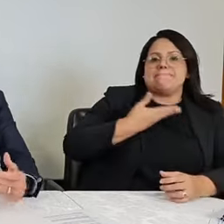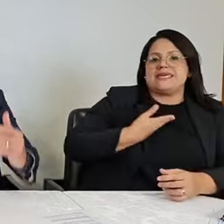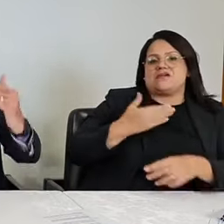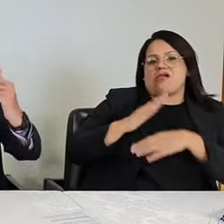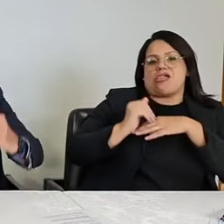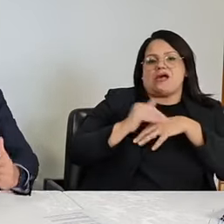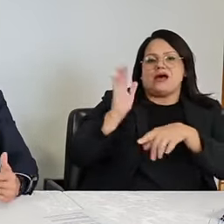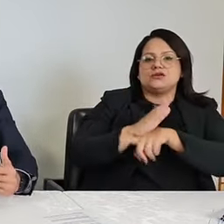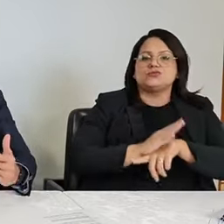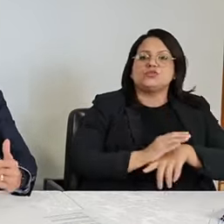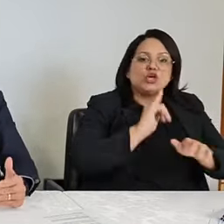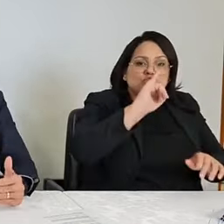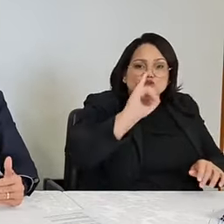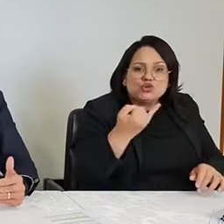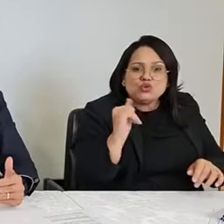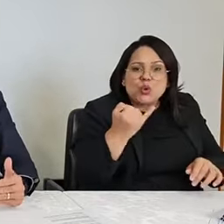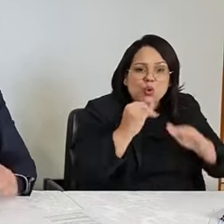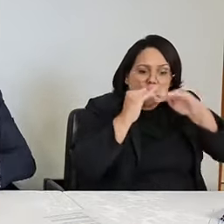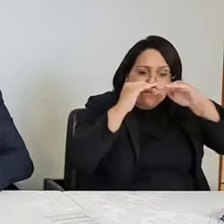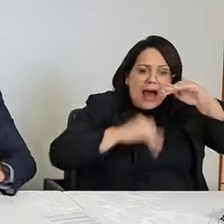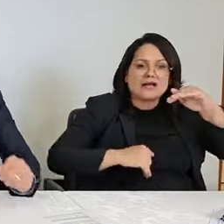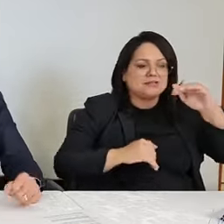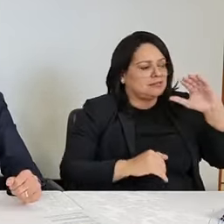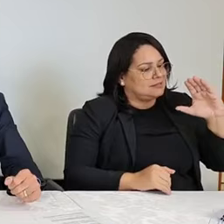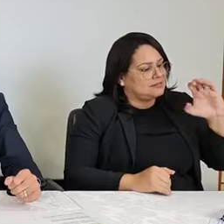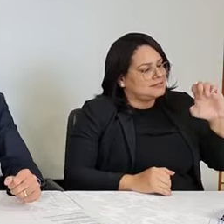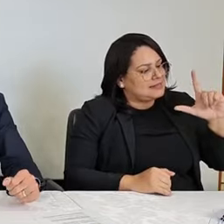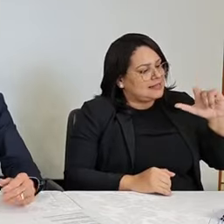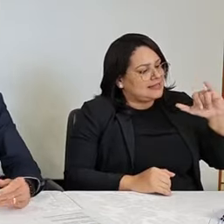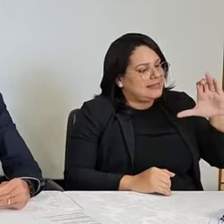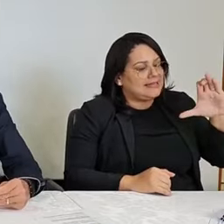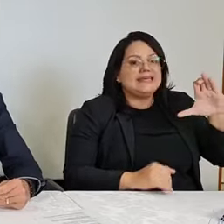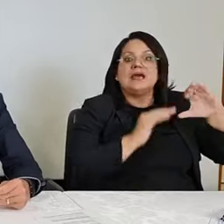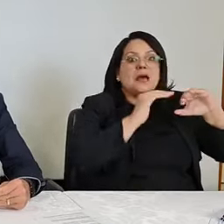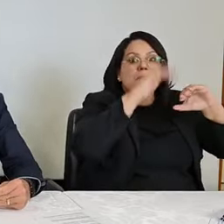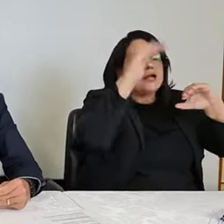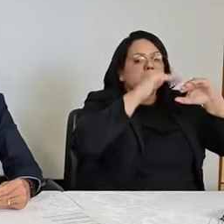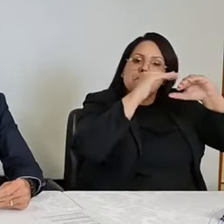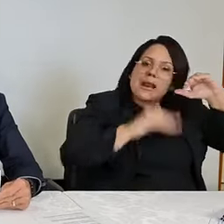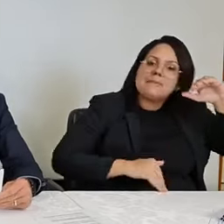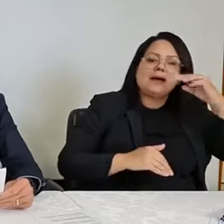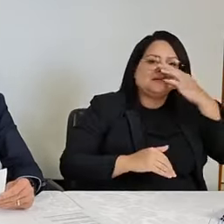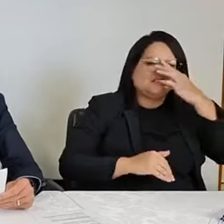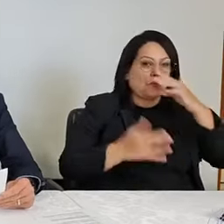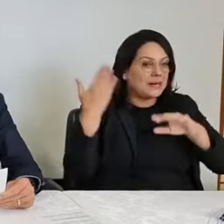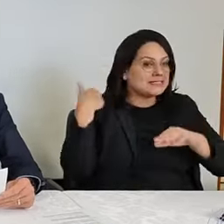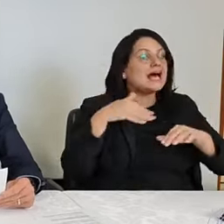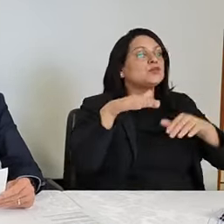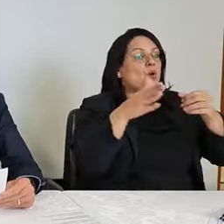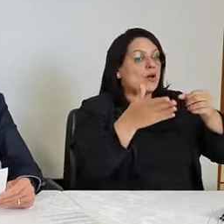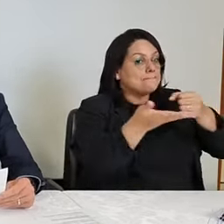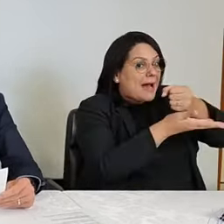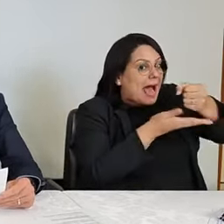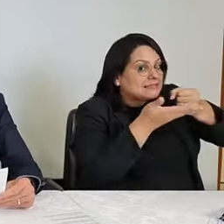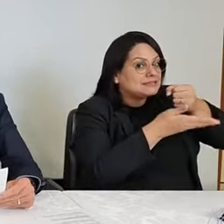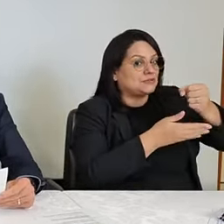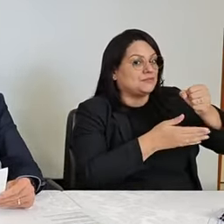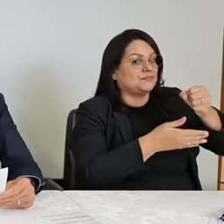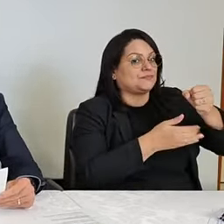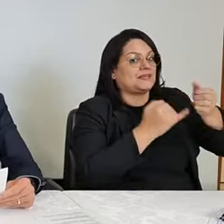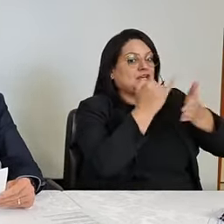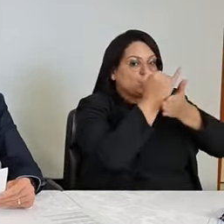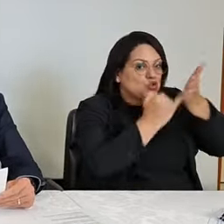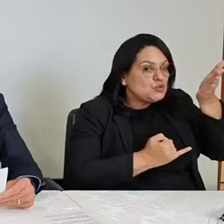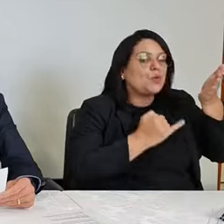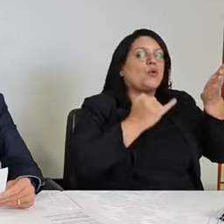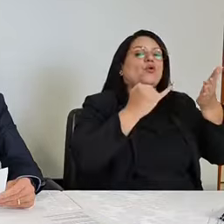taxa de juros era bem abaixo da taxa Selic, né? Sim. Explica pra gente aí, naquela época, a taxa de juros básica, a Selic, não a taxa que o cidadão toma empréstimo, não. A